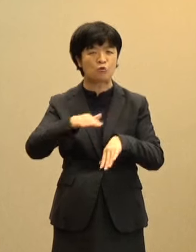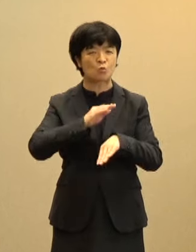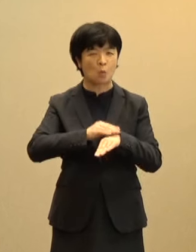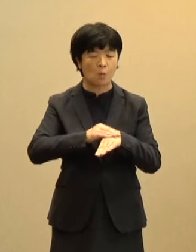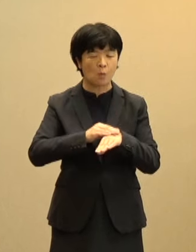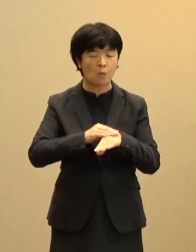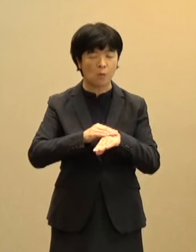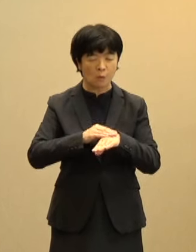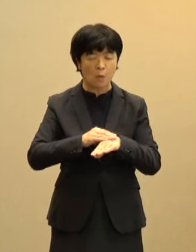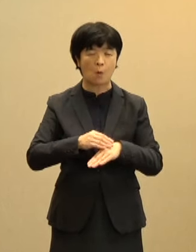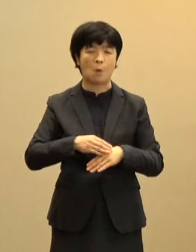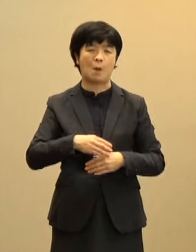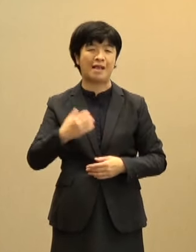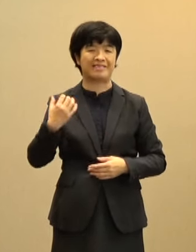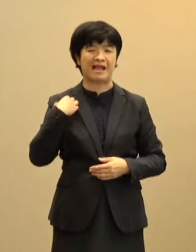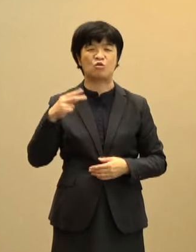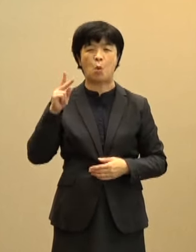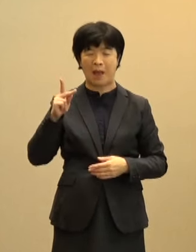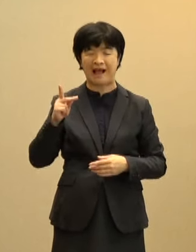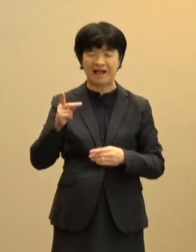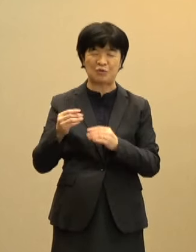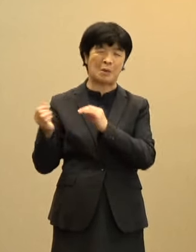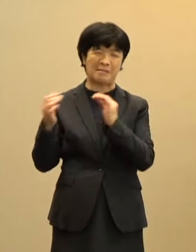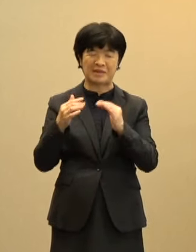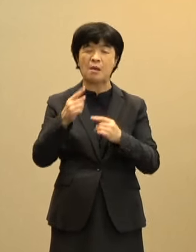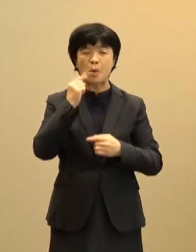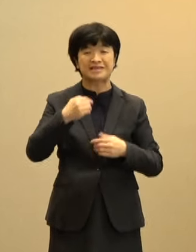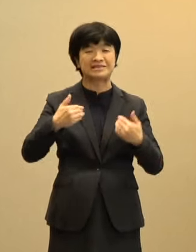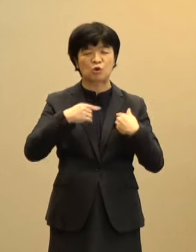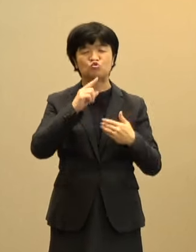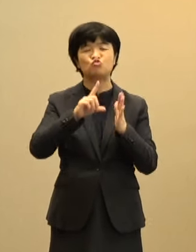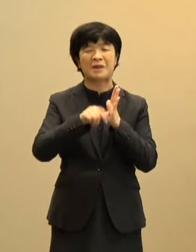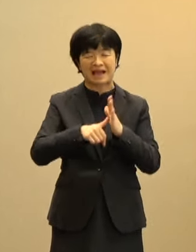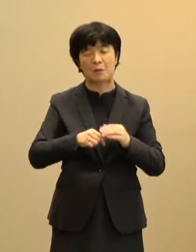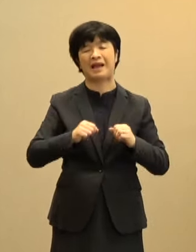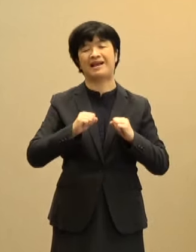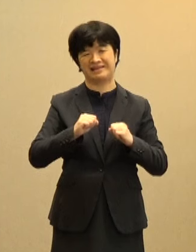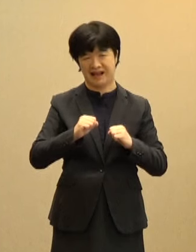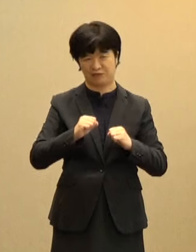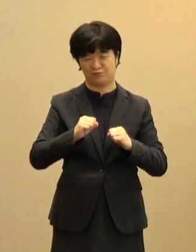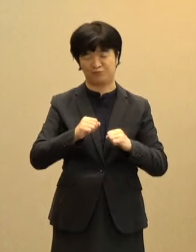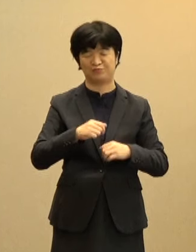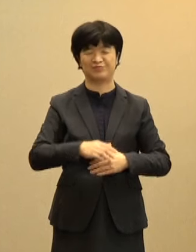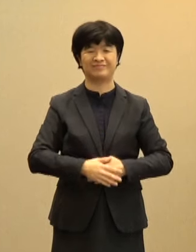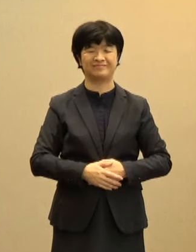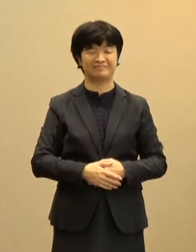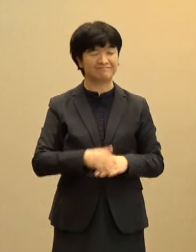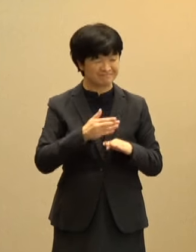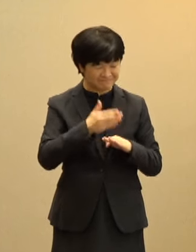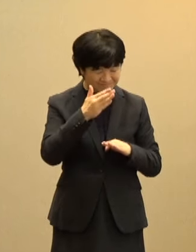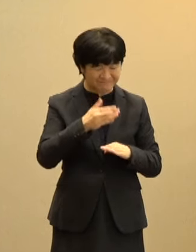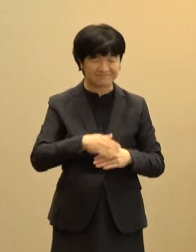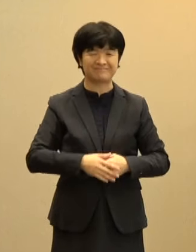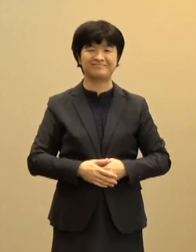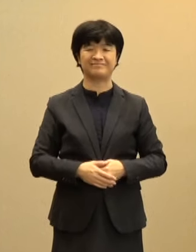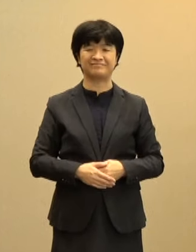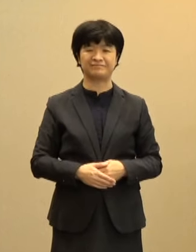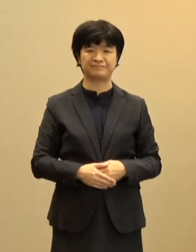ながら、必要であればそれは私もやりたいと思います。 ありがとうございます。私から以上